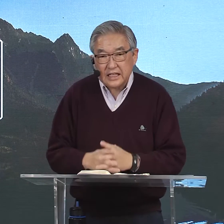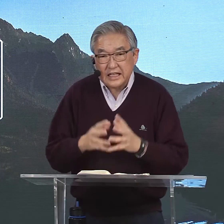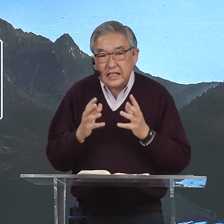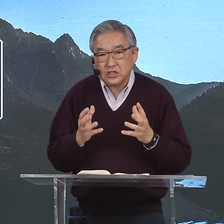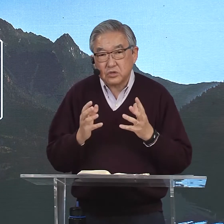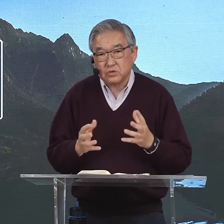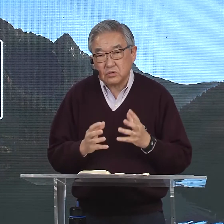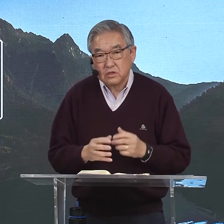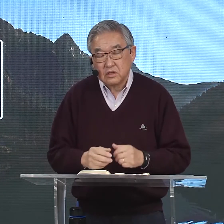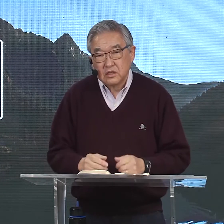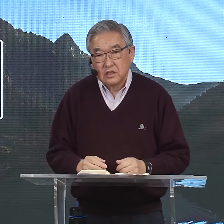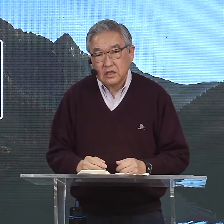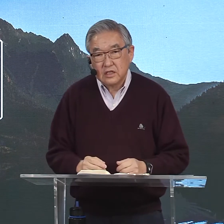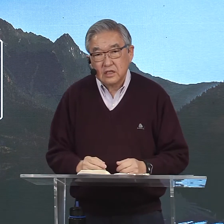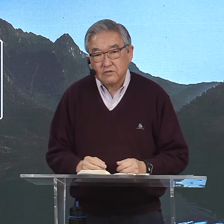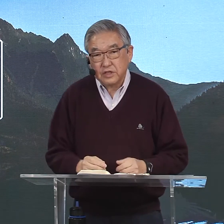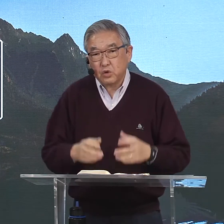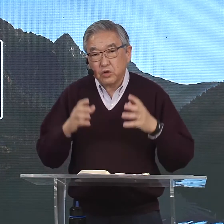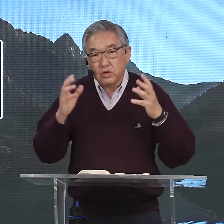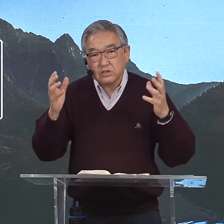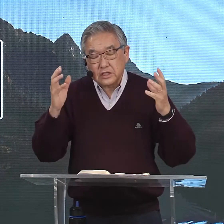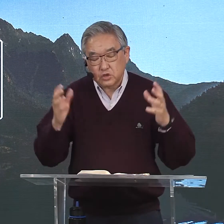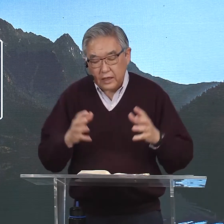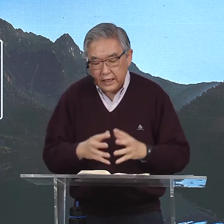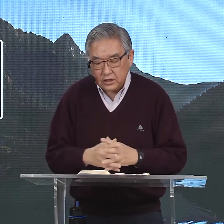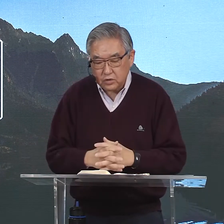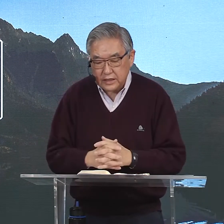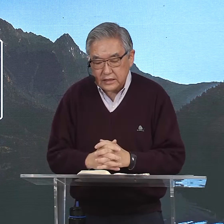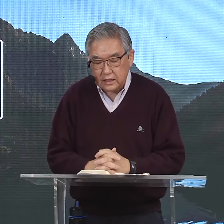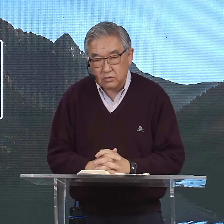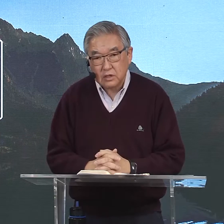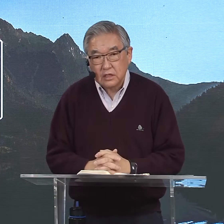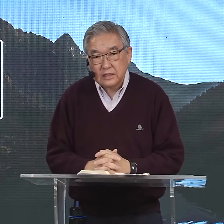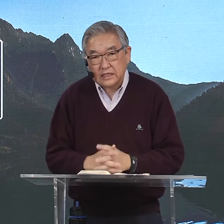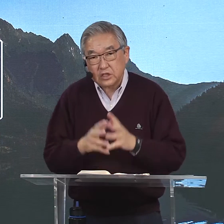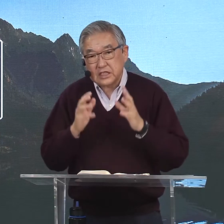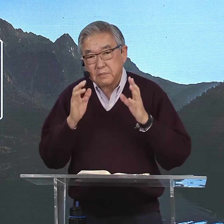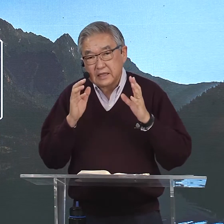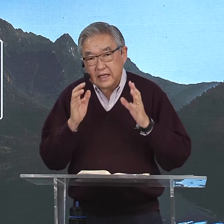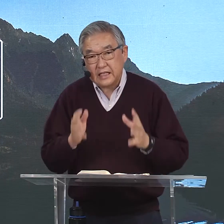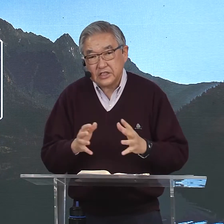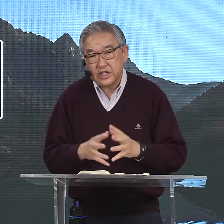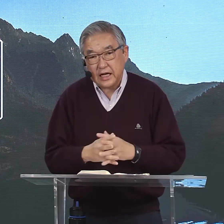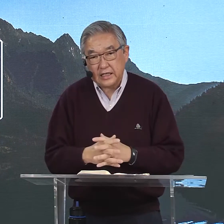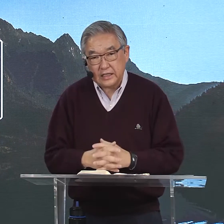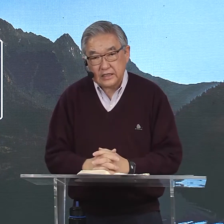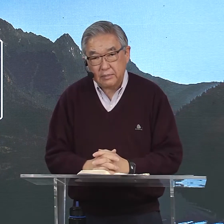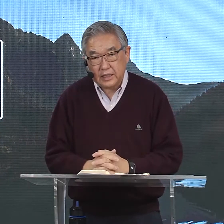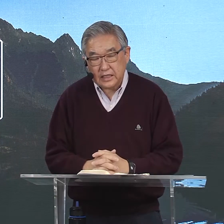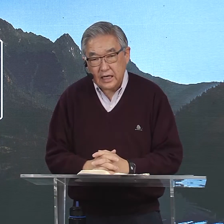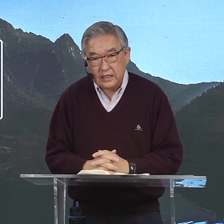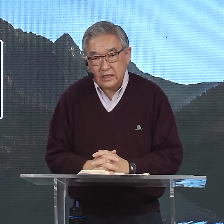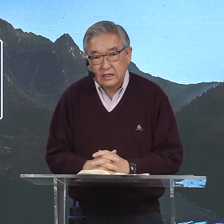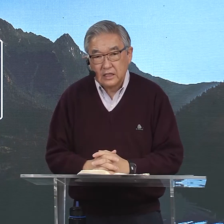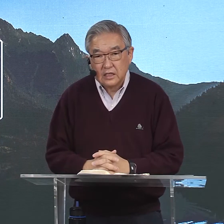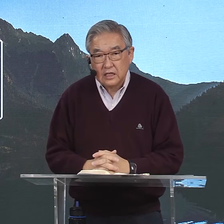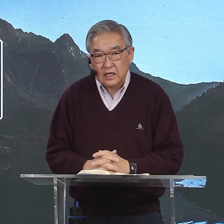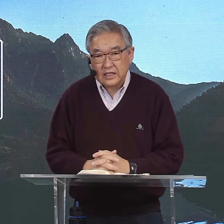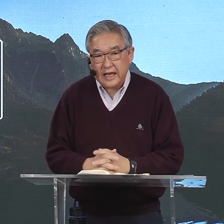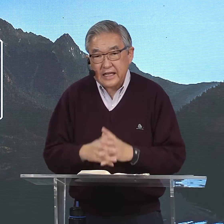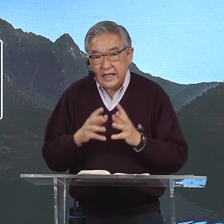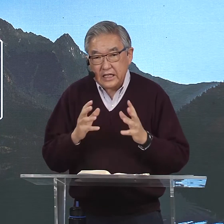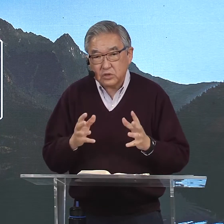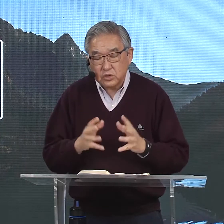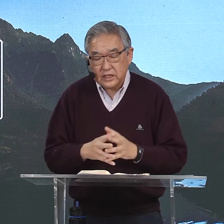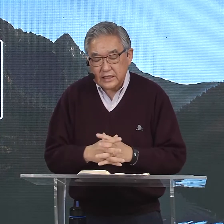desse cristo vitorioso em sua ressurreição na nossas batalhas diárias na batalha